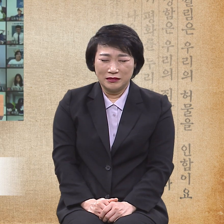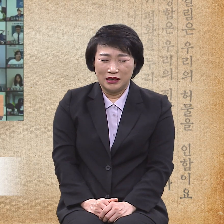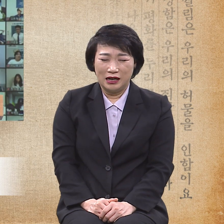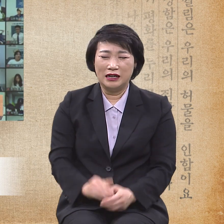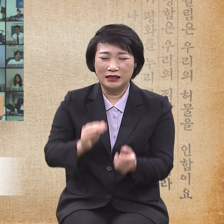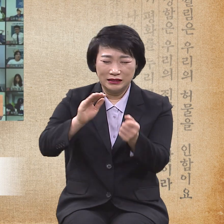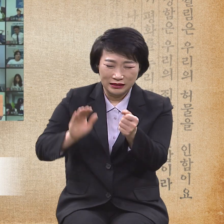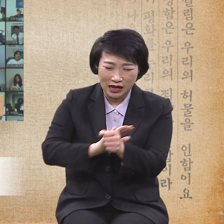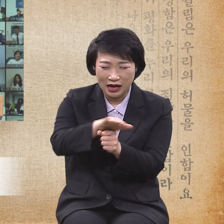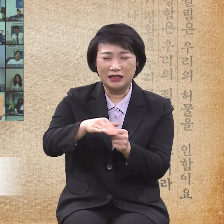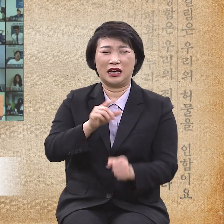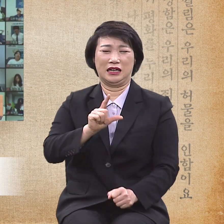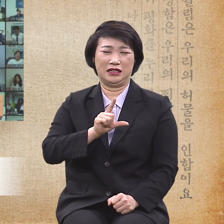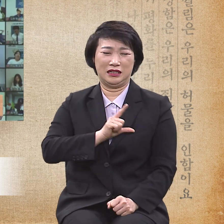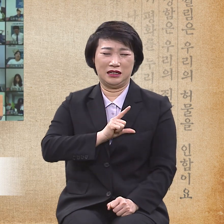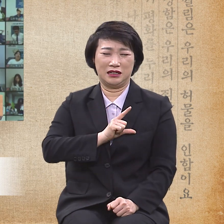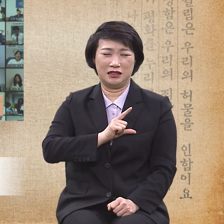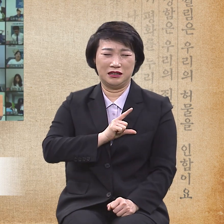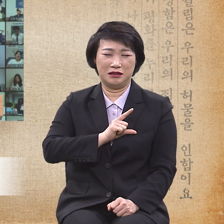사랑의 이름,